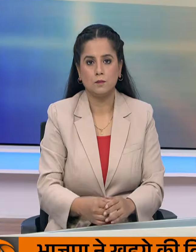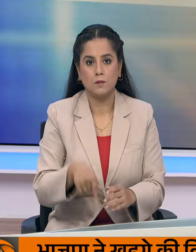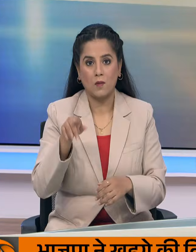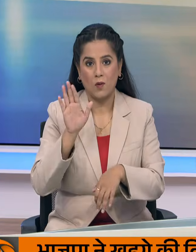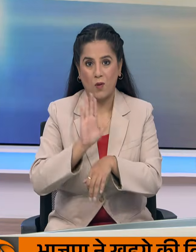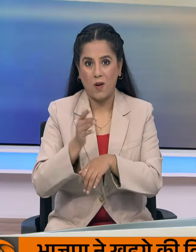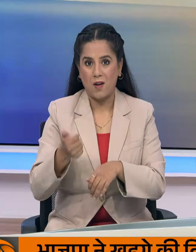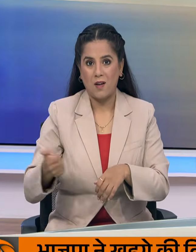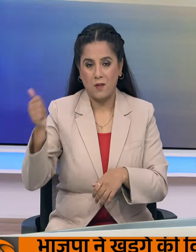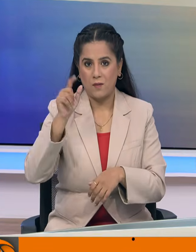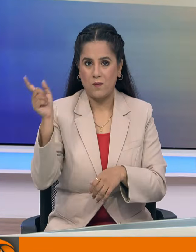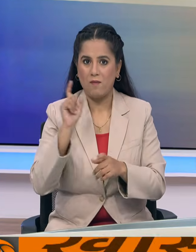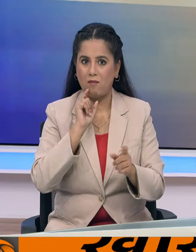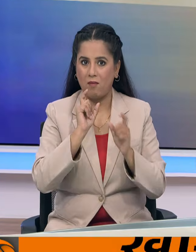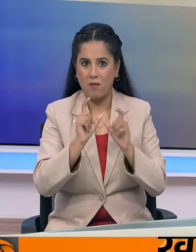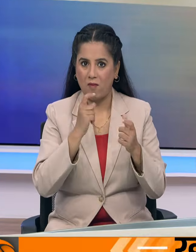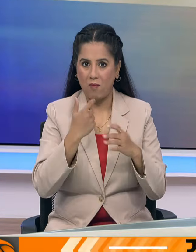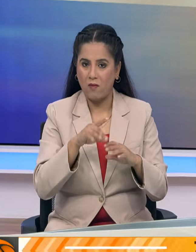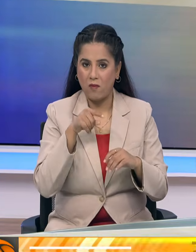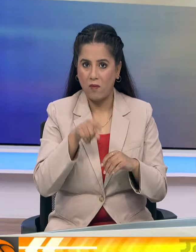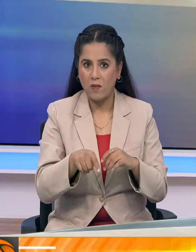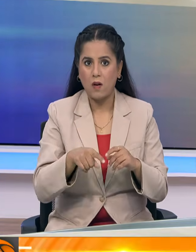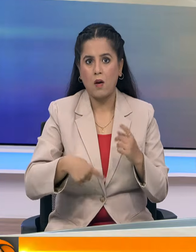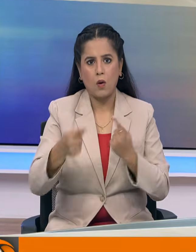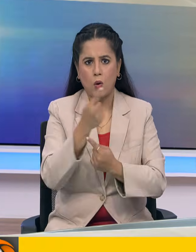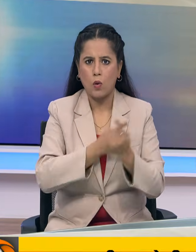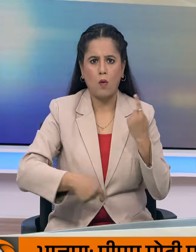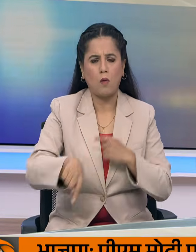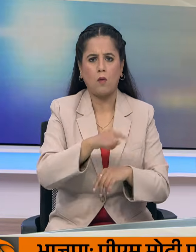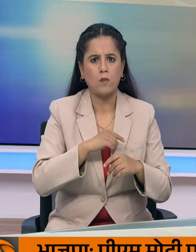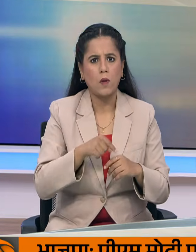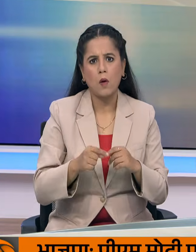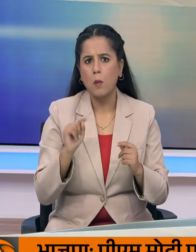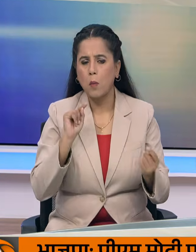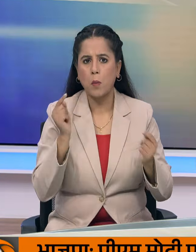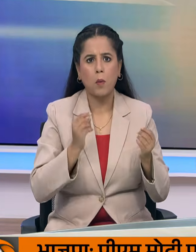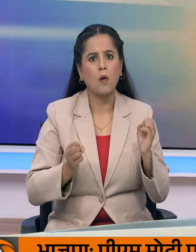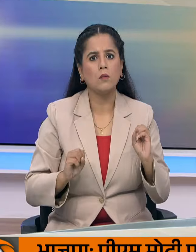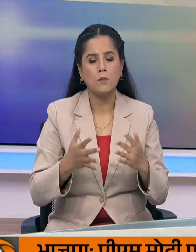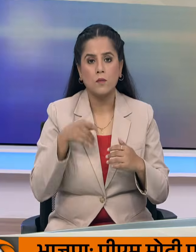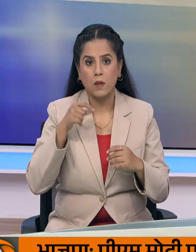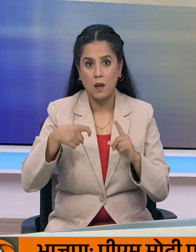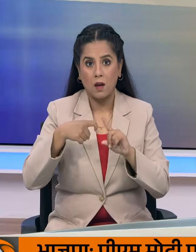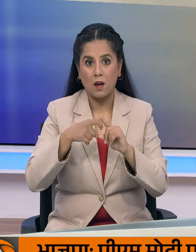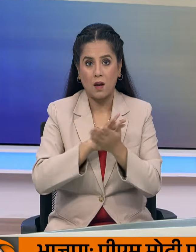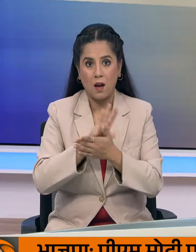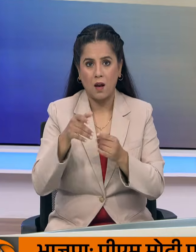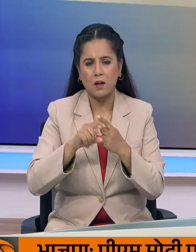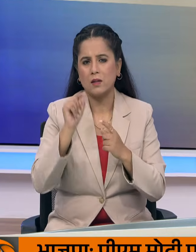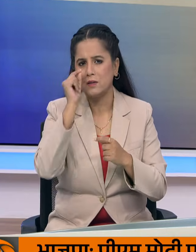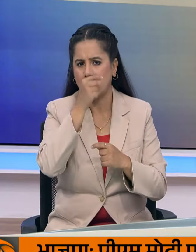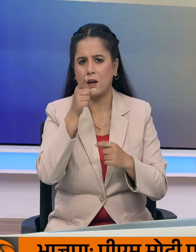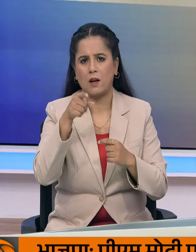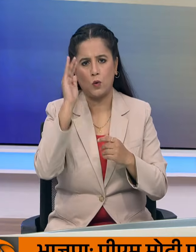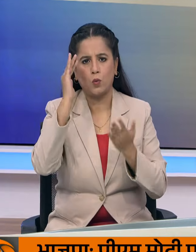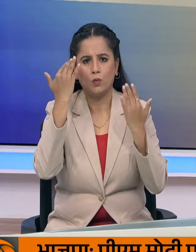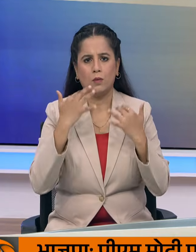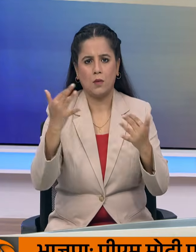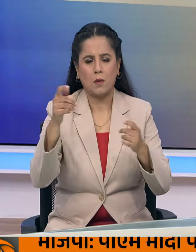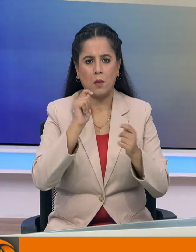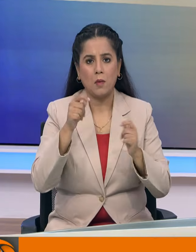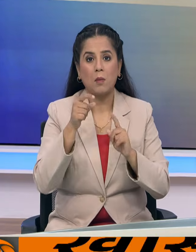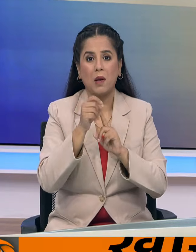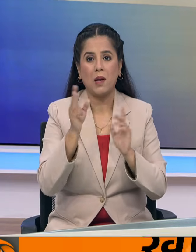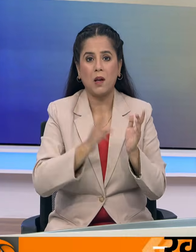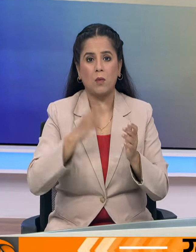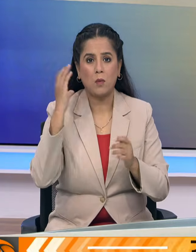कांग्रेस अध्यक्ष मल्लिकार्जुन खड़गे के बयान को लेकर सियासी विवाद तेज हो गया है। खड़गे ने चेन्नई में एक प्रेस कॉन्फ्रेंस के दौरान